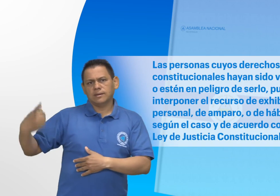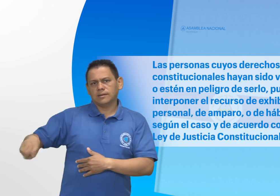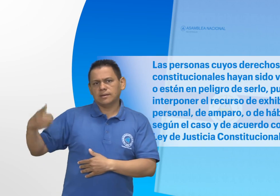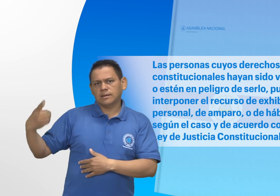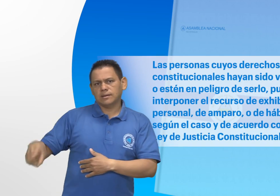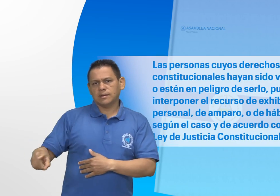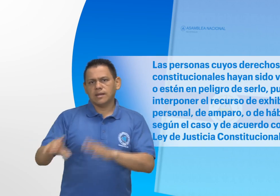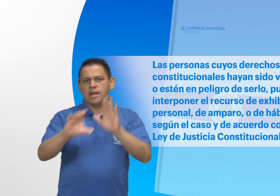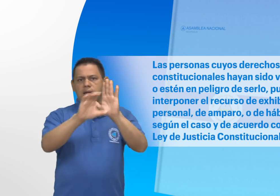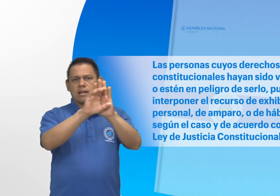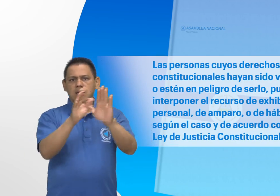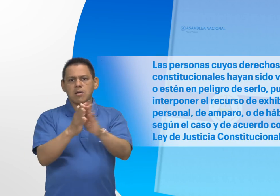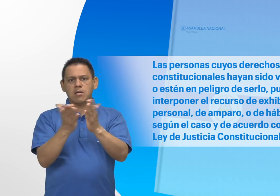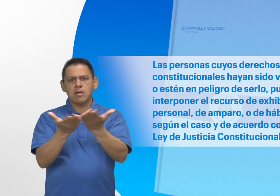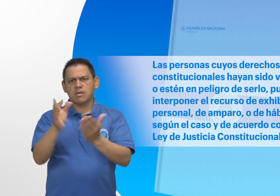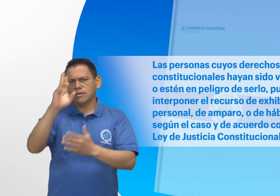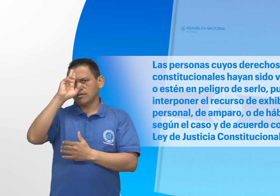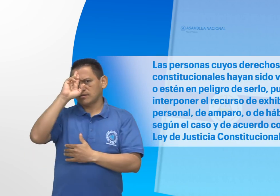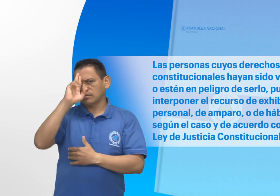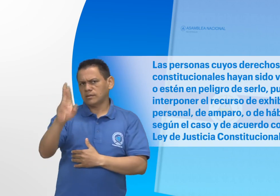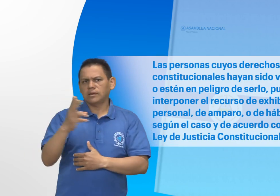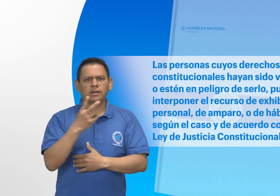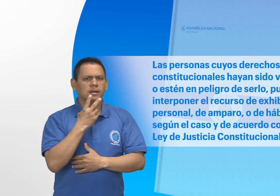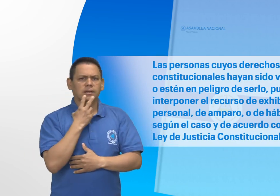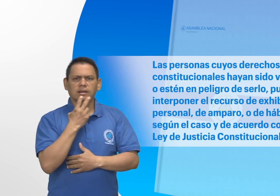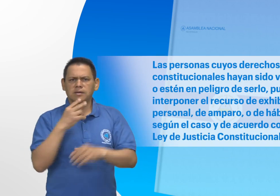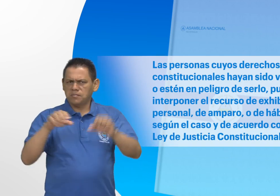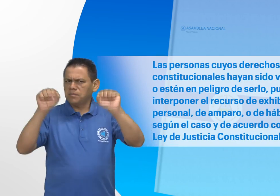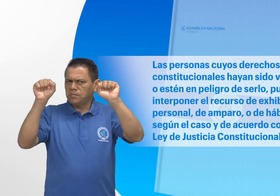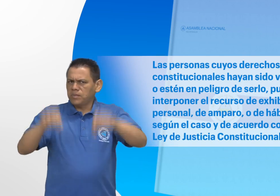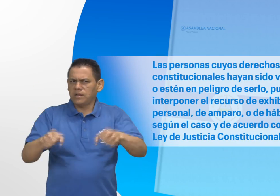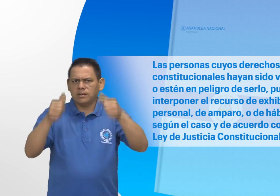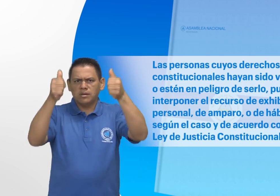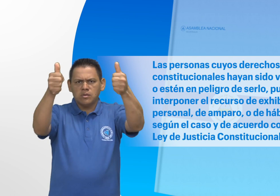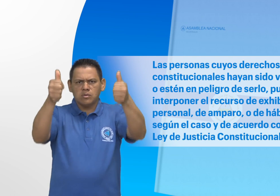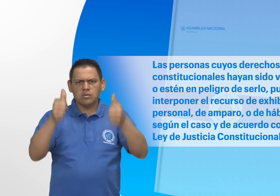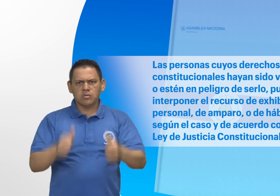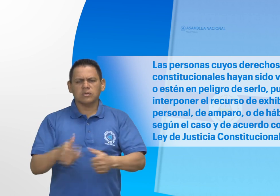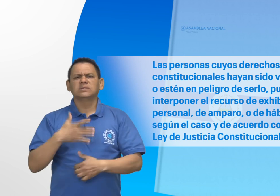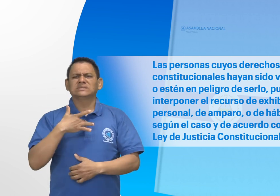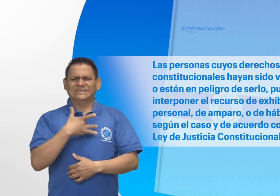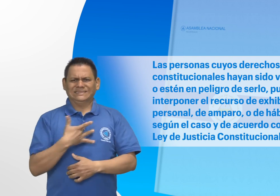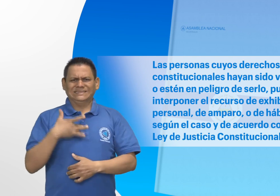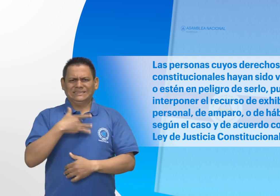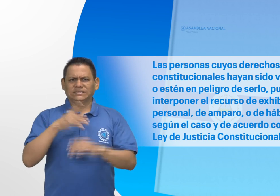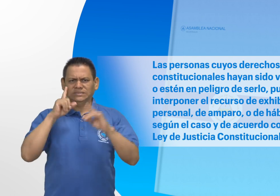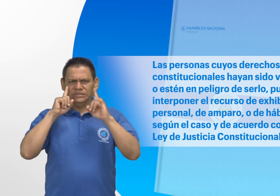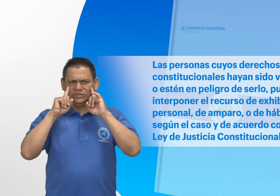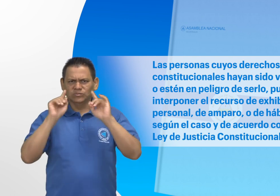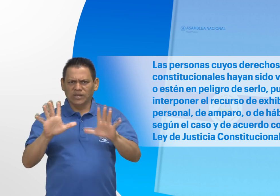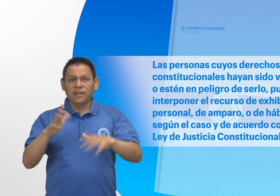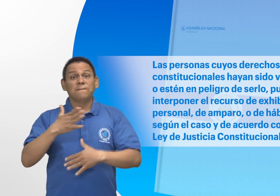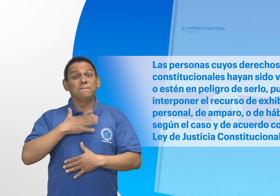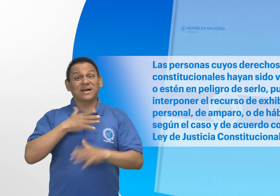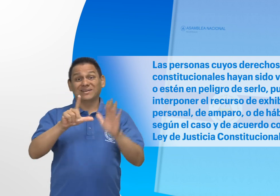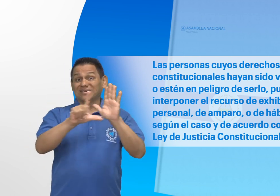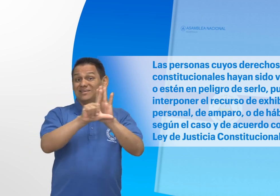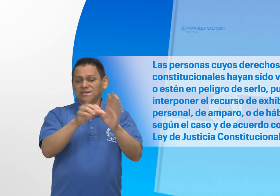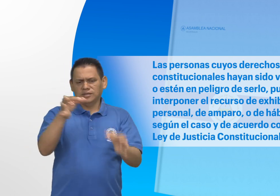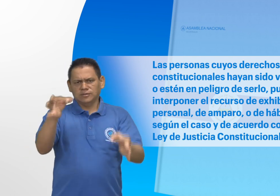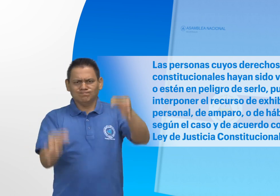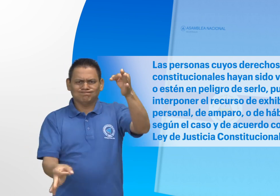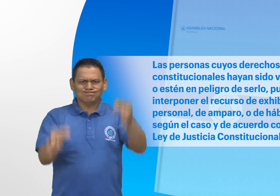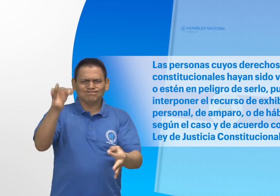Las personas cuyos derechos constitucionales hayan sido violados o estén en peligro de serlo pueden interponer el recurso